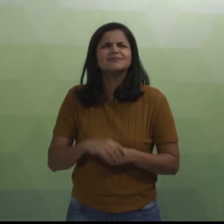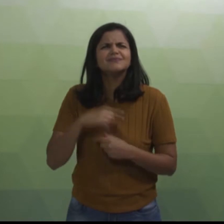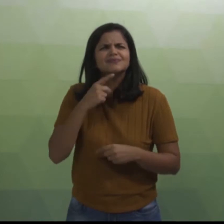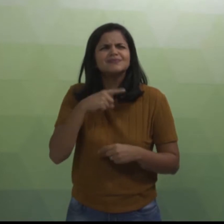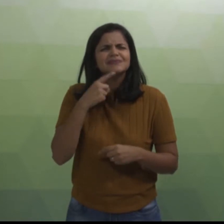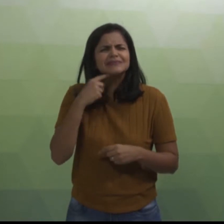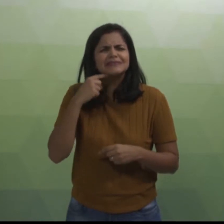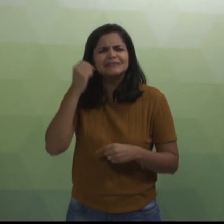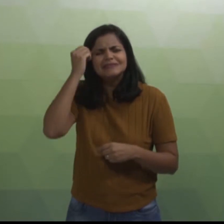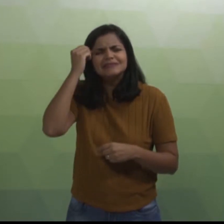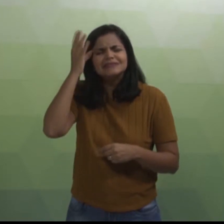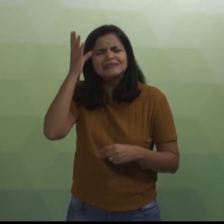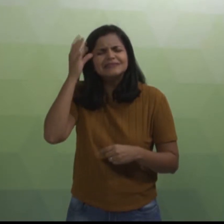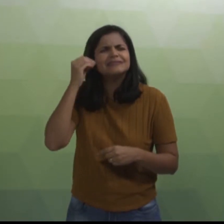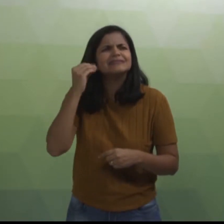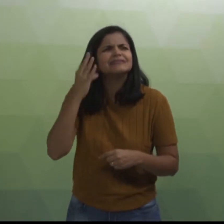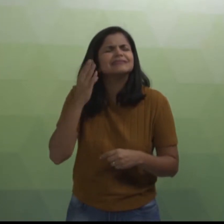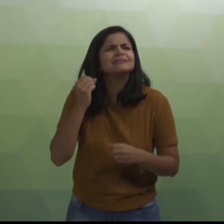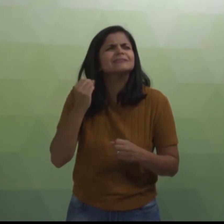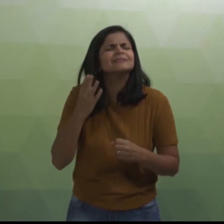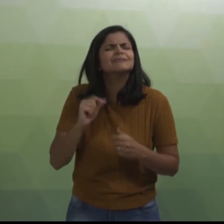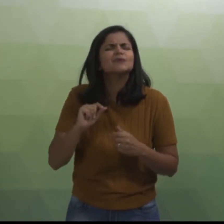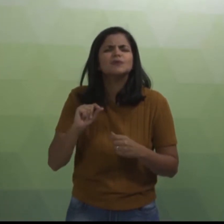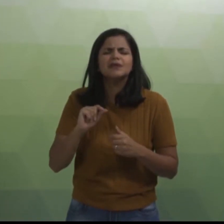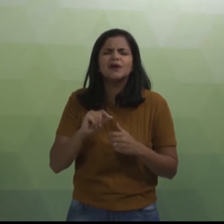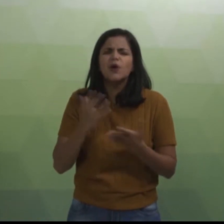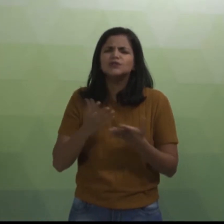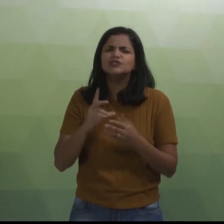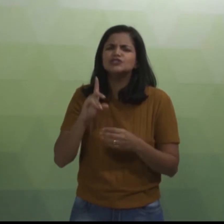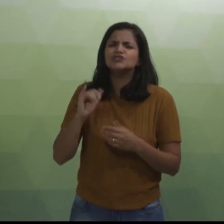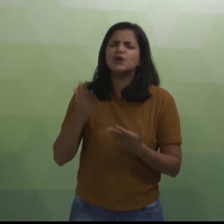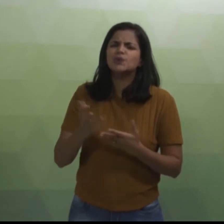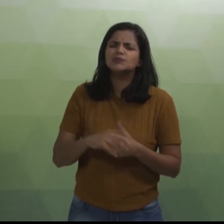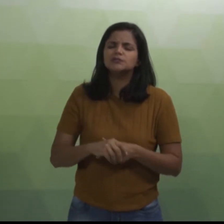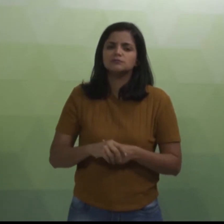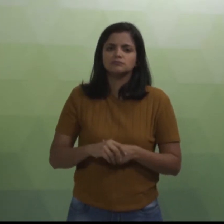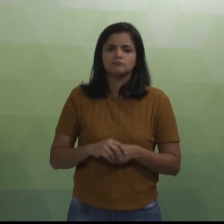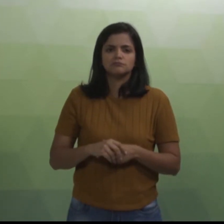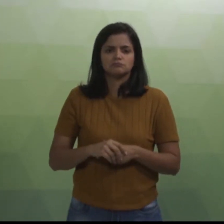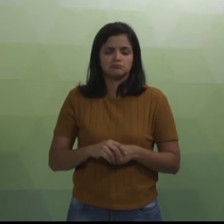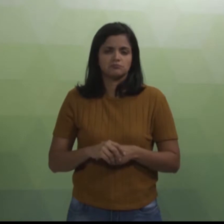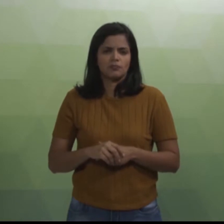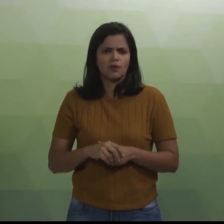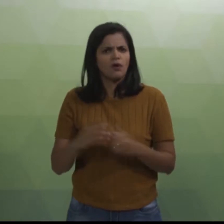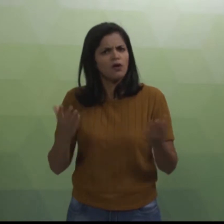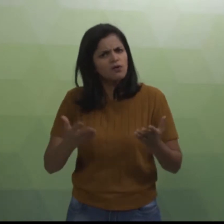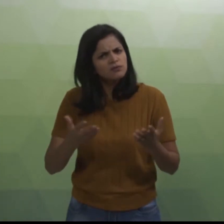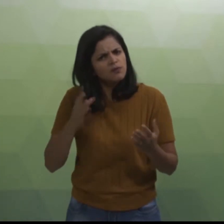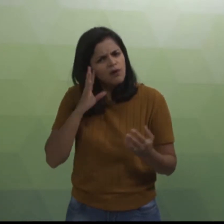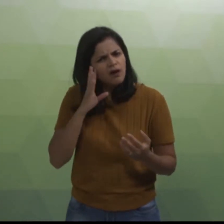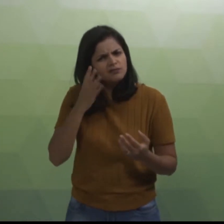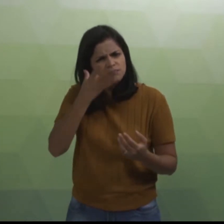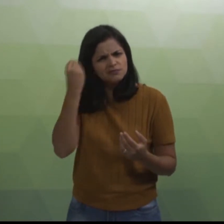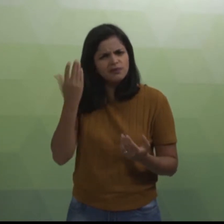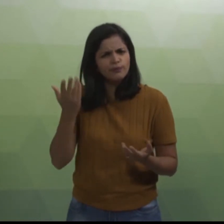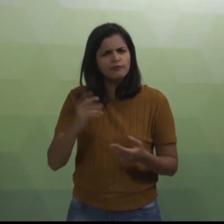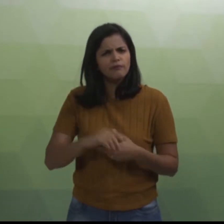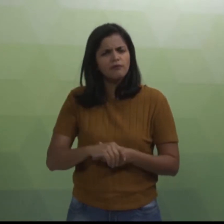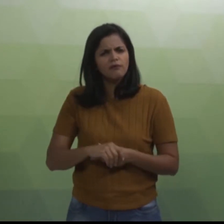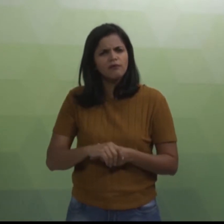Aqui denota dúvida, um esquecimento. Que dia é hoje? Hoje é quarta-feira, esqueceu?